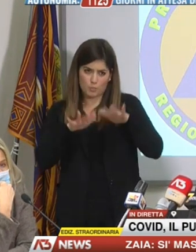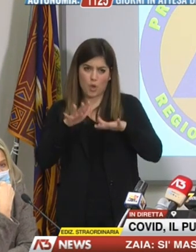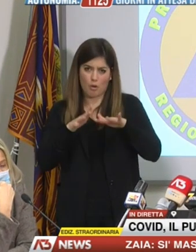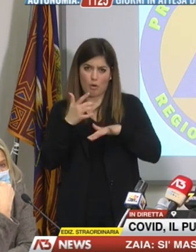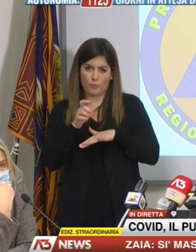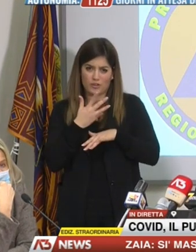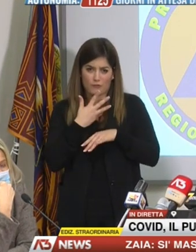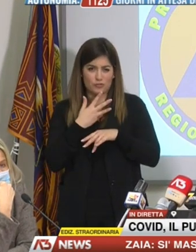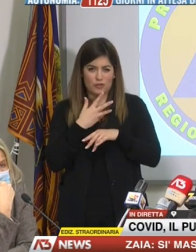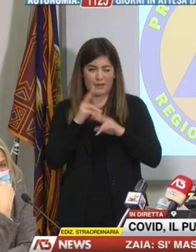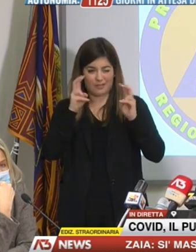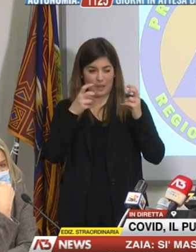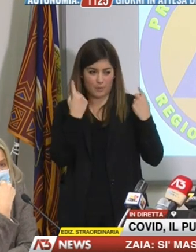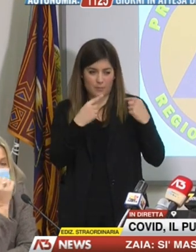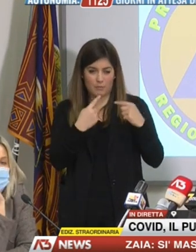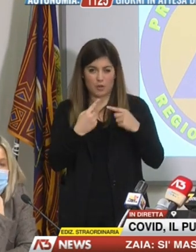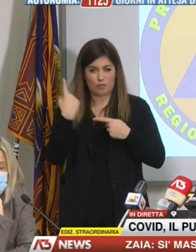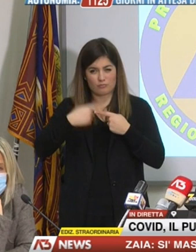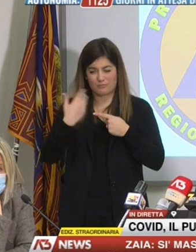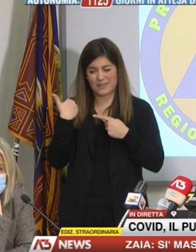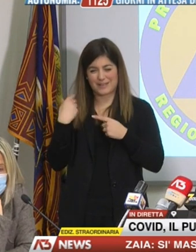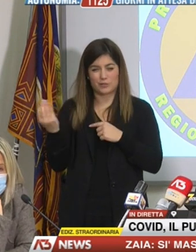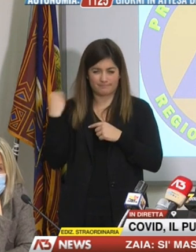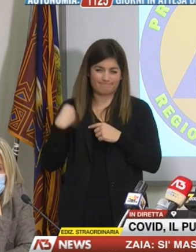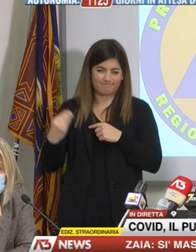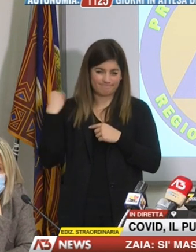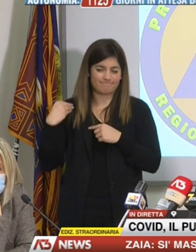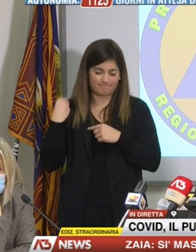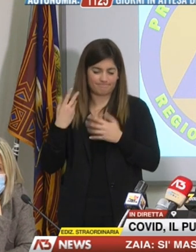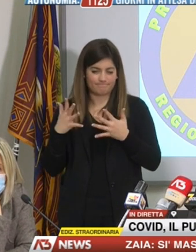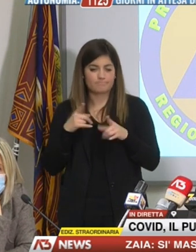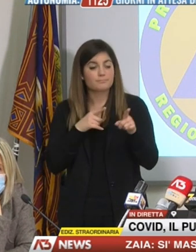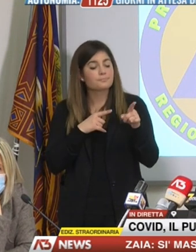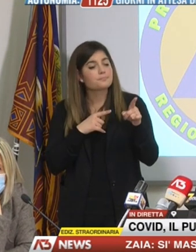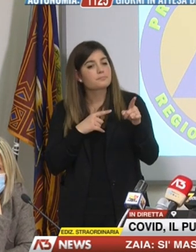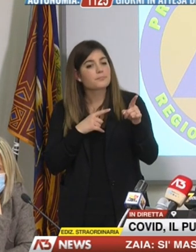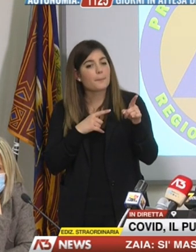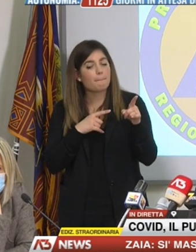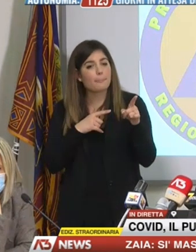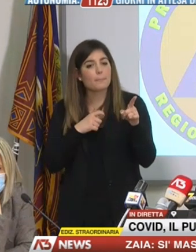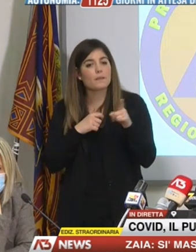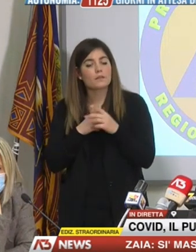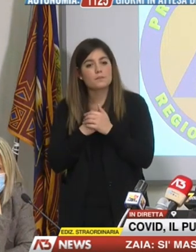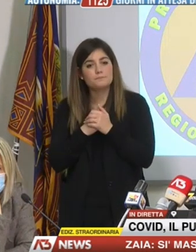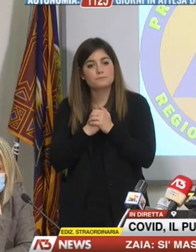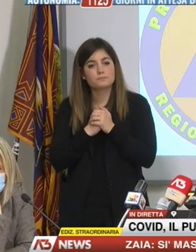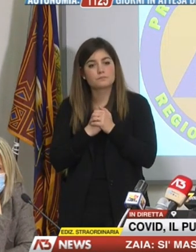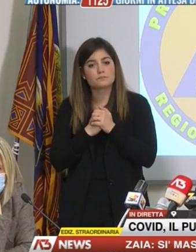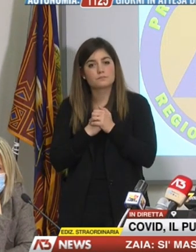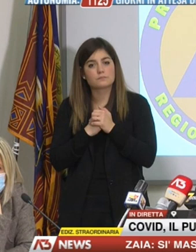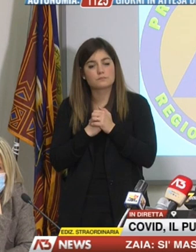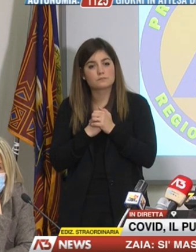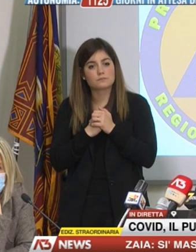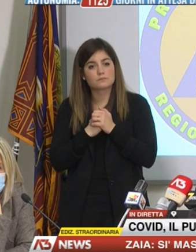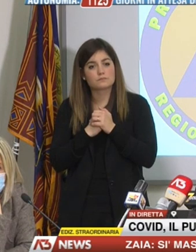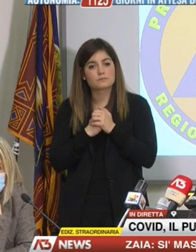in tema, che mi era stato chiesto nei giorni scorsi. È valido anche in questo caso il fatto di entrare uno per